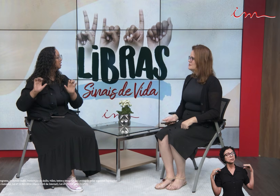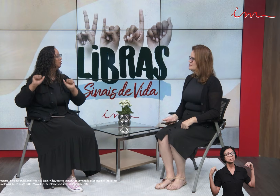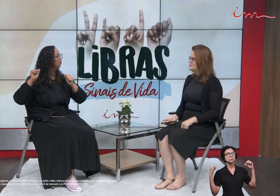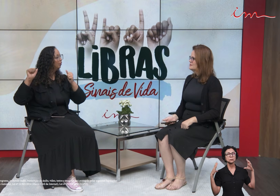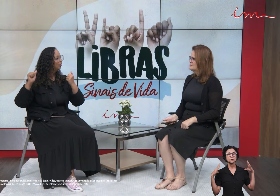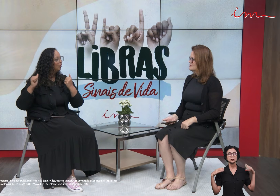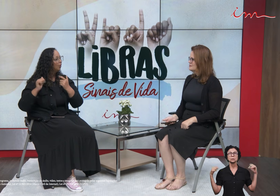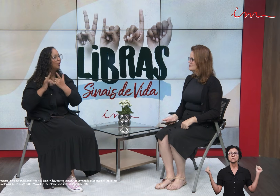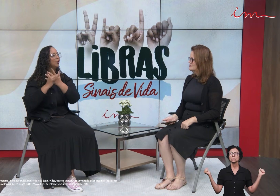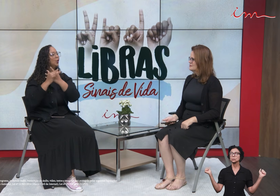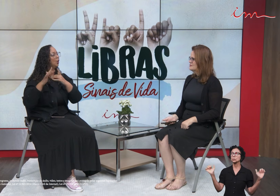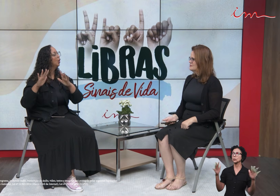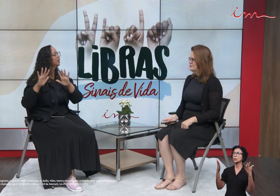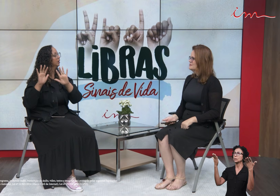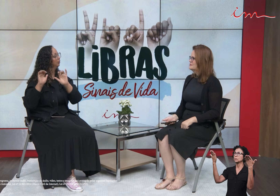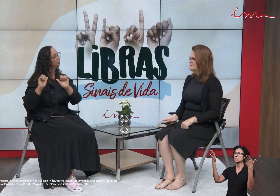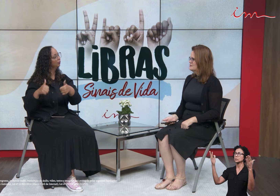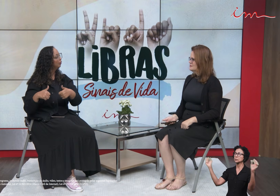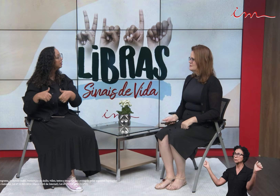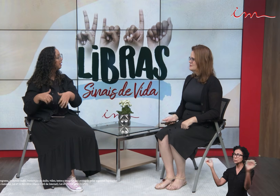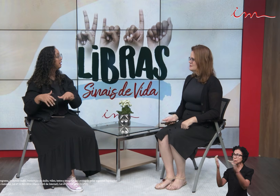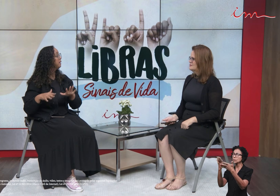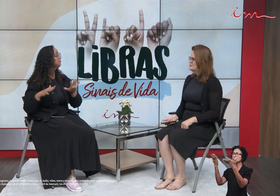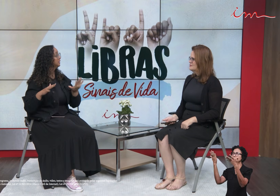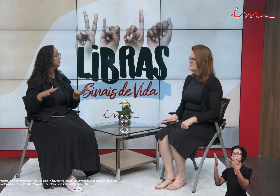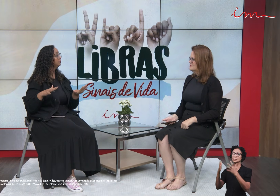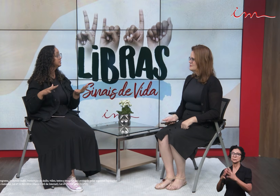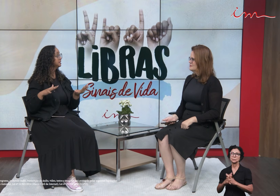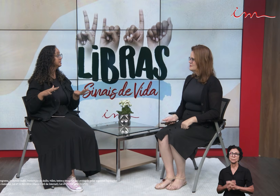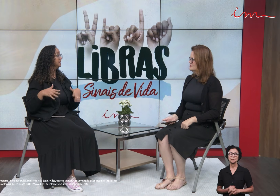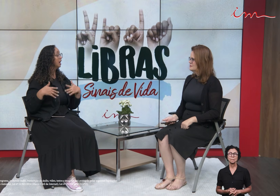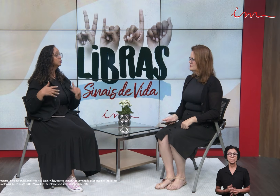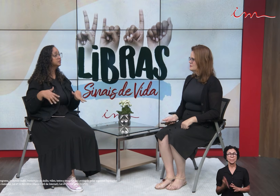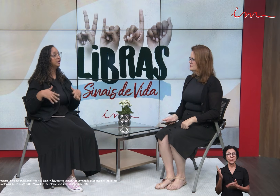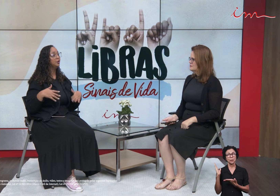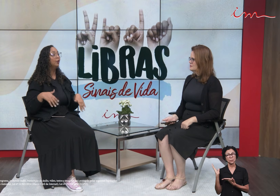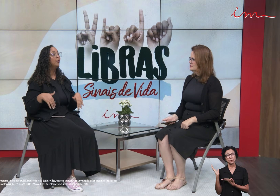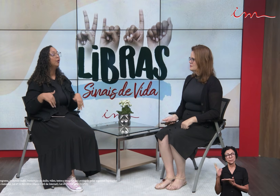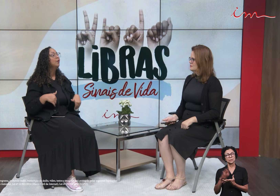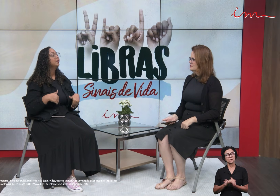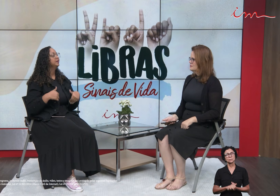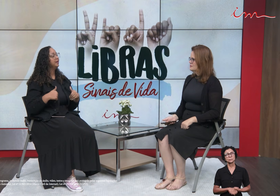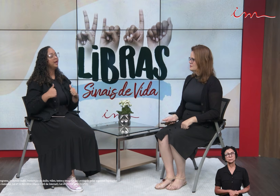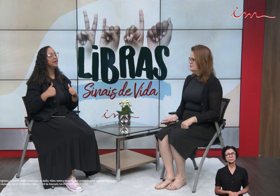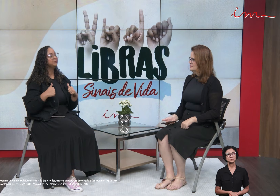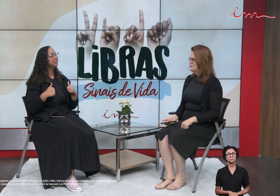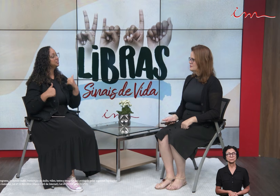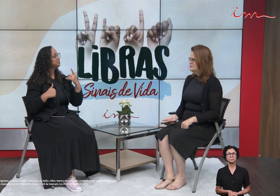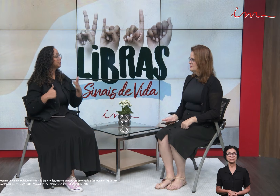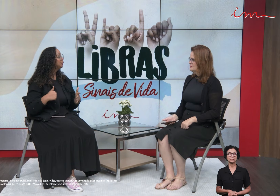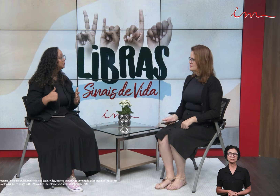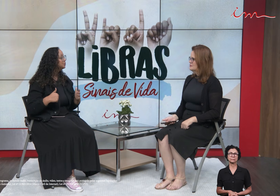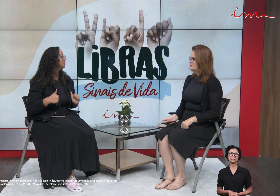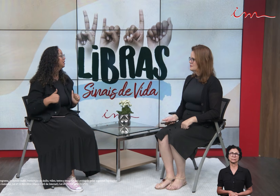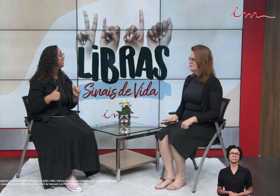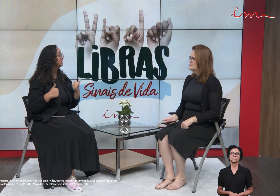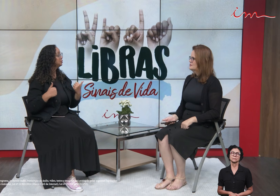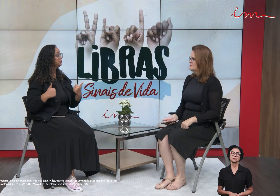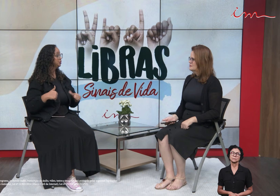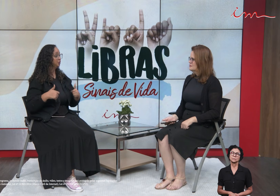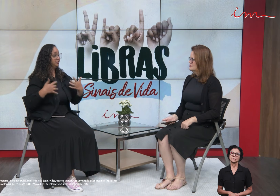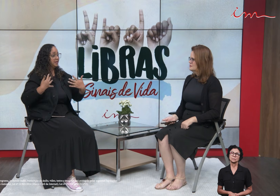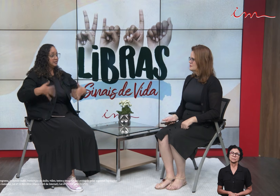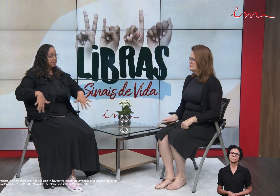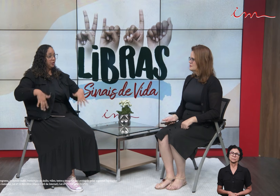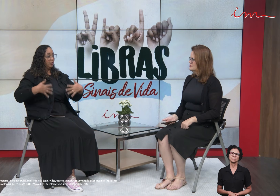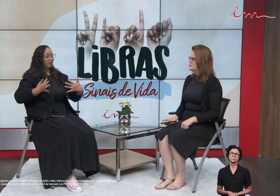glória ao Senhor, glória", ok, mas se eu fizer assim: "Ah, o Senhor que é majestoso e